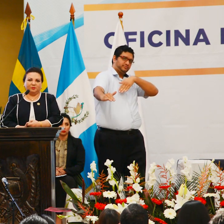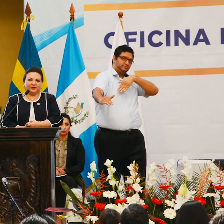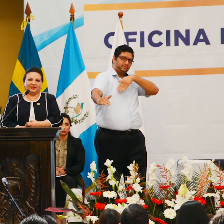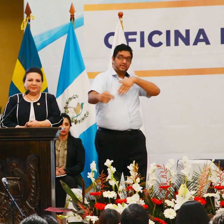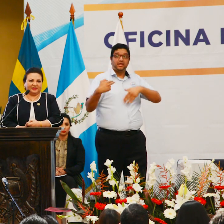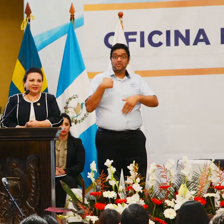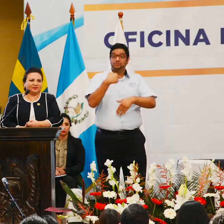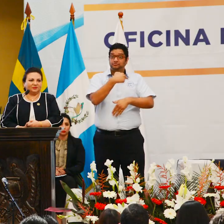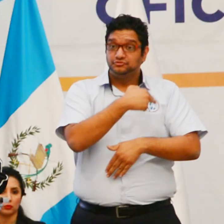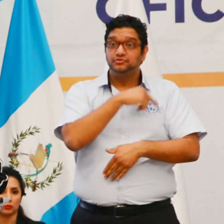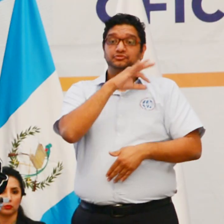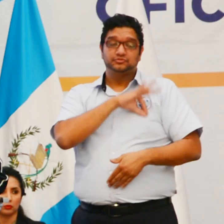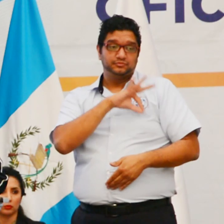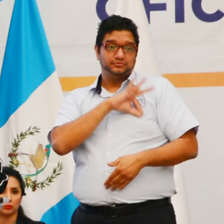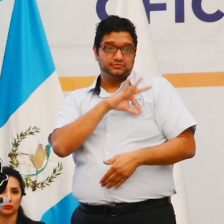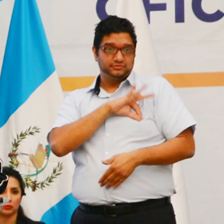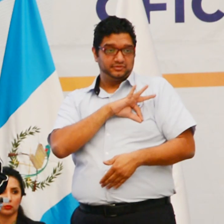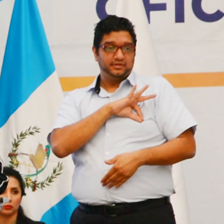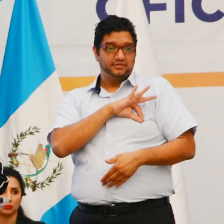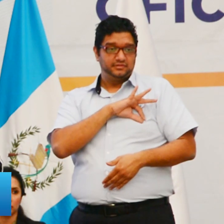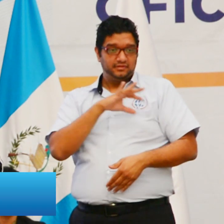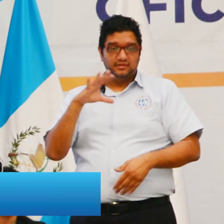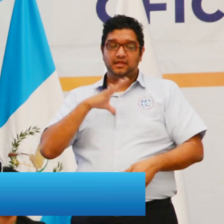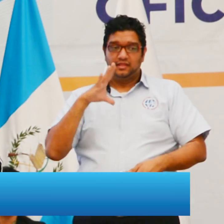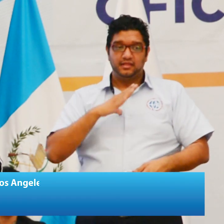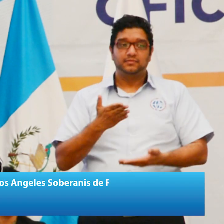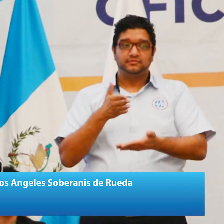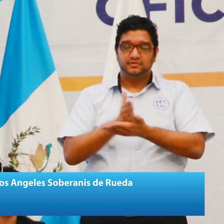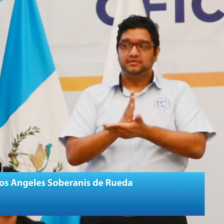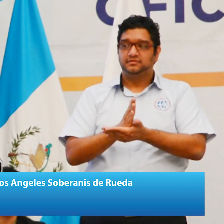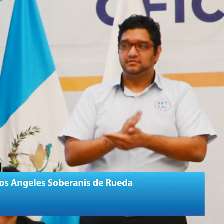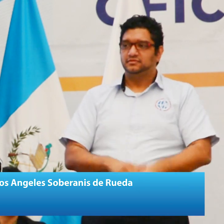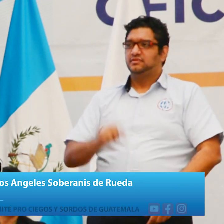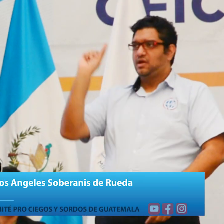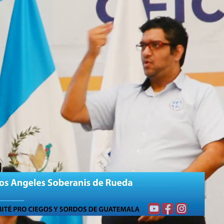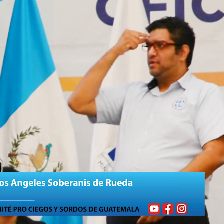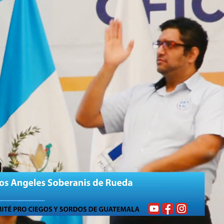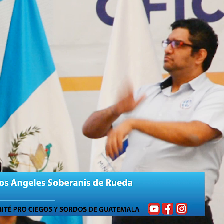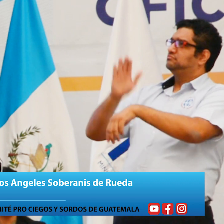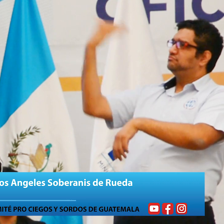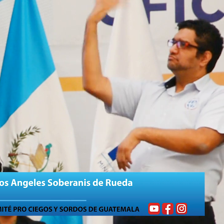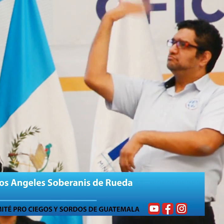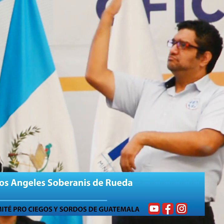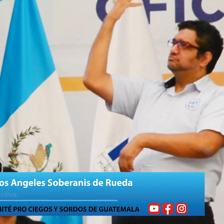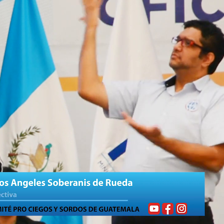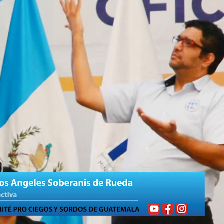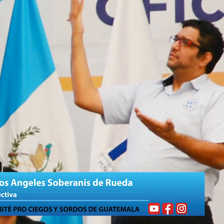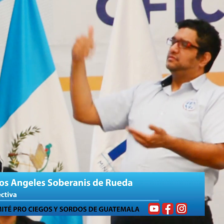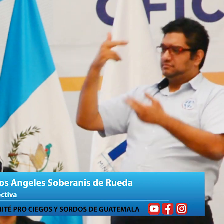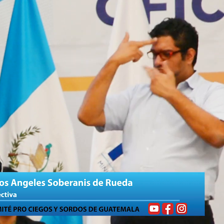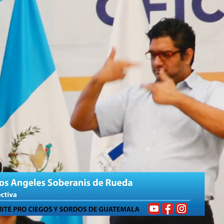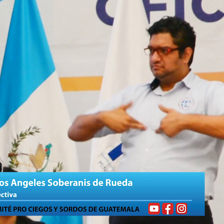que se cumpla de parte de las autoridades gubernamentales, que no se queden todas las situaciones en planes, en convenios, en